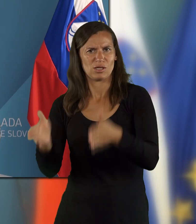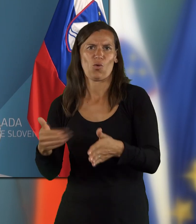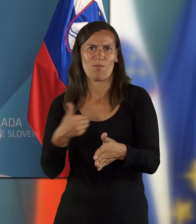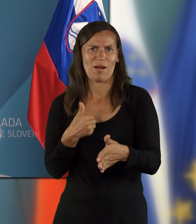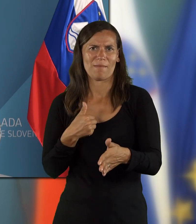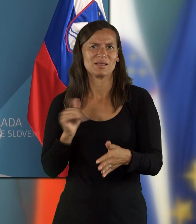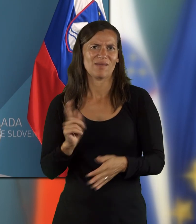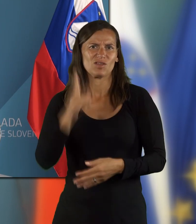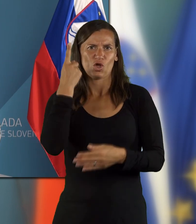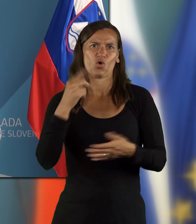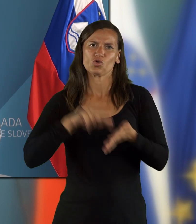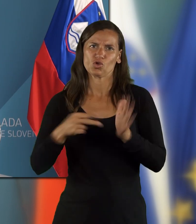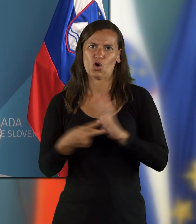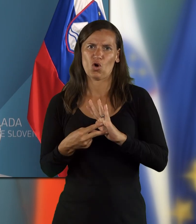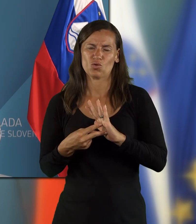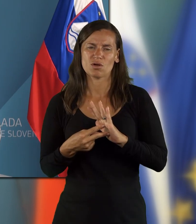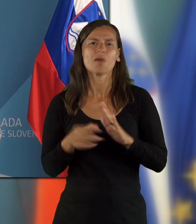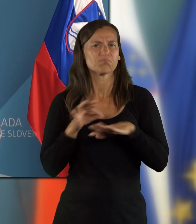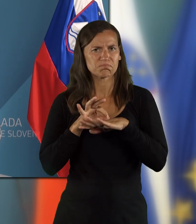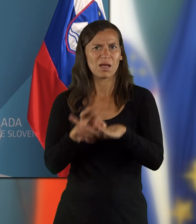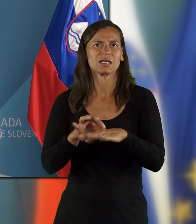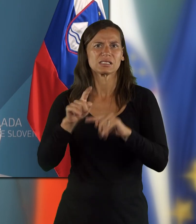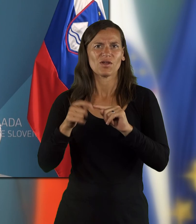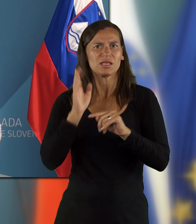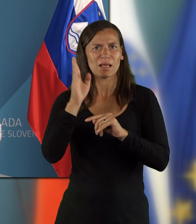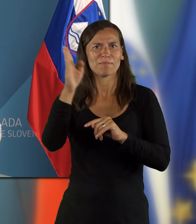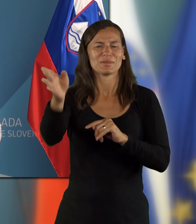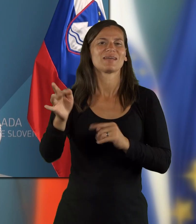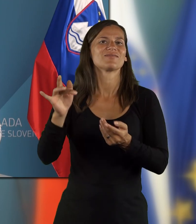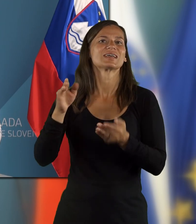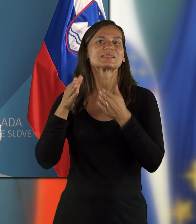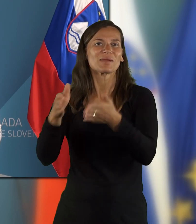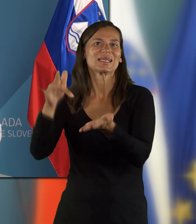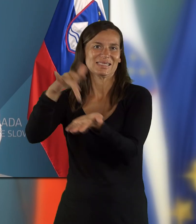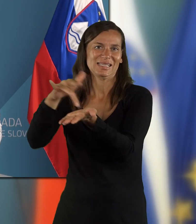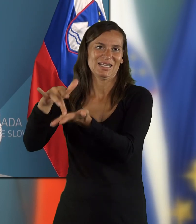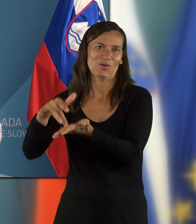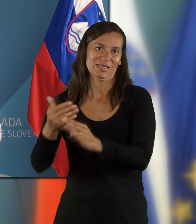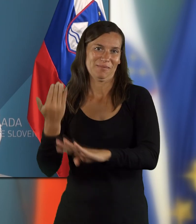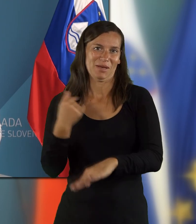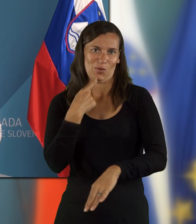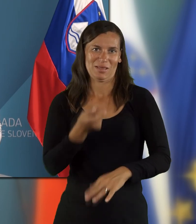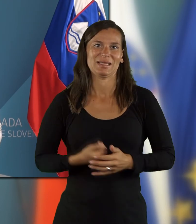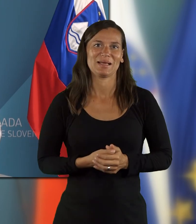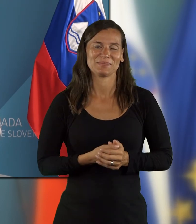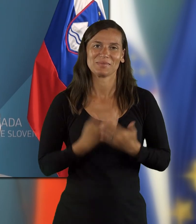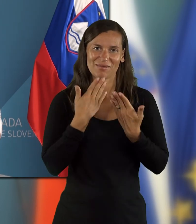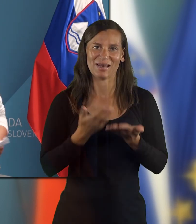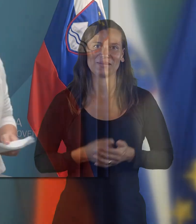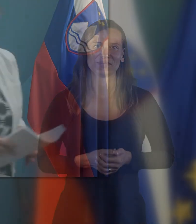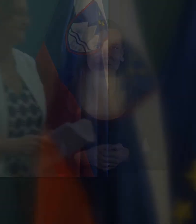ki 100% zaupam in je visoko strokovna, peljati stvari naprej v smeri ciljev, ki sem jih prej omenila.